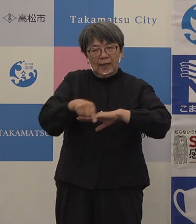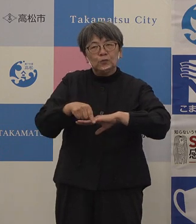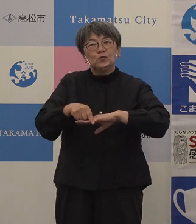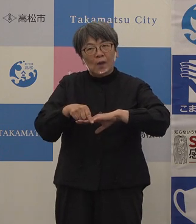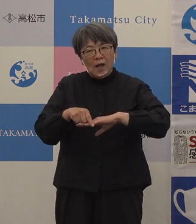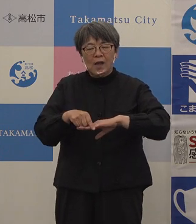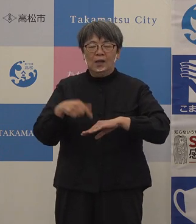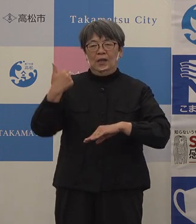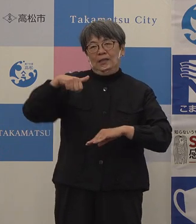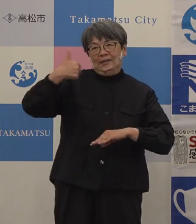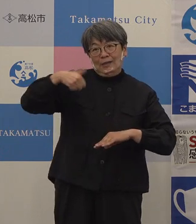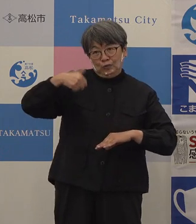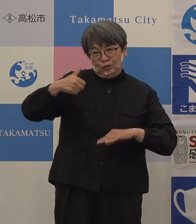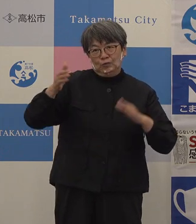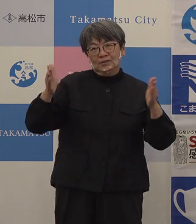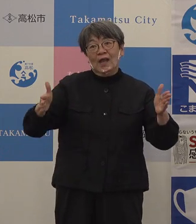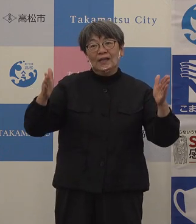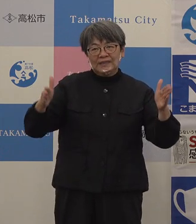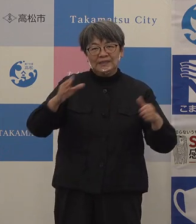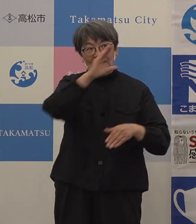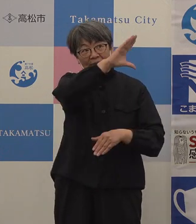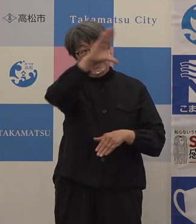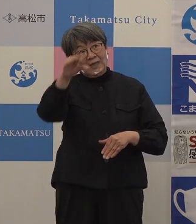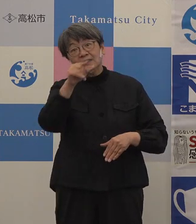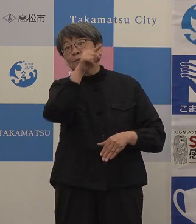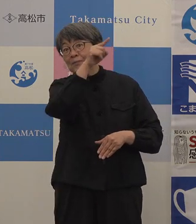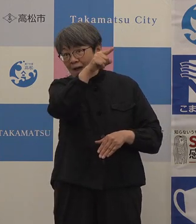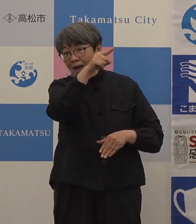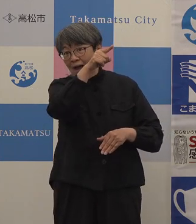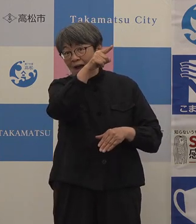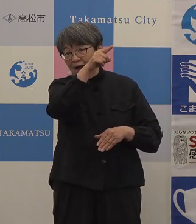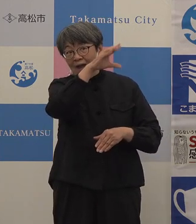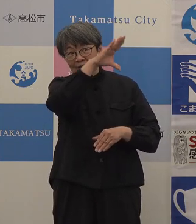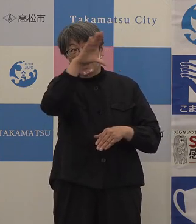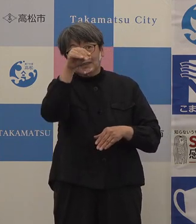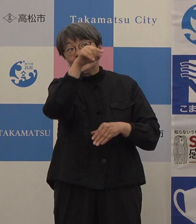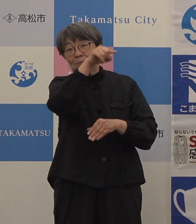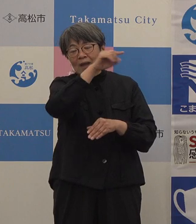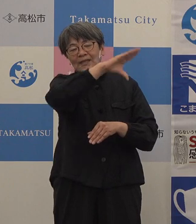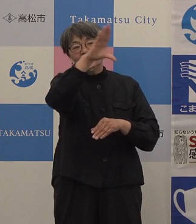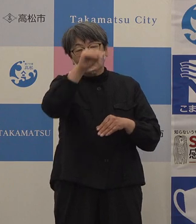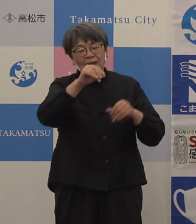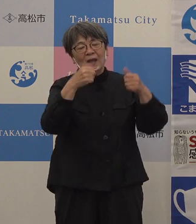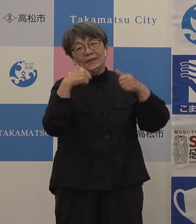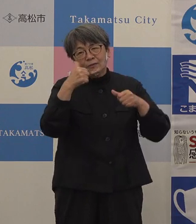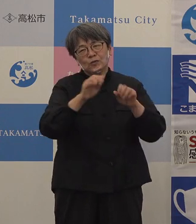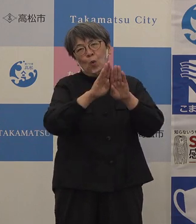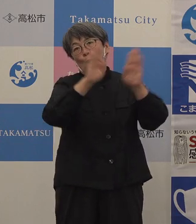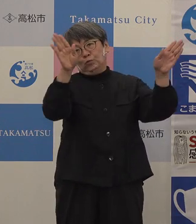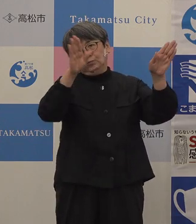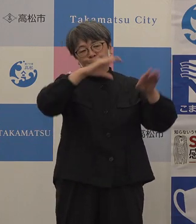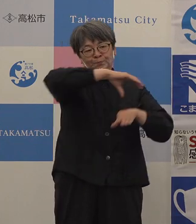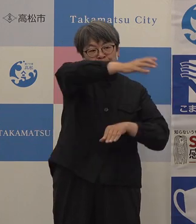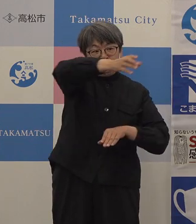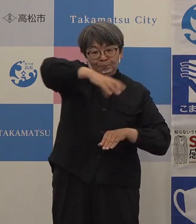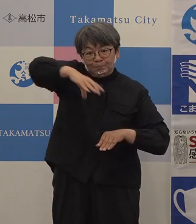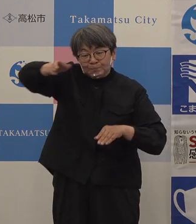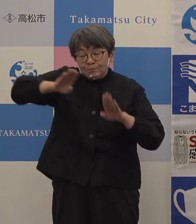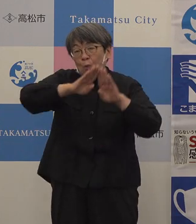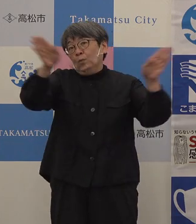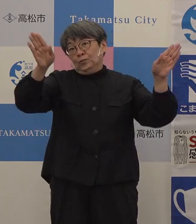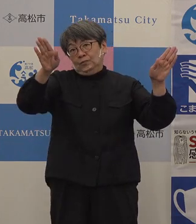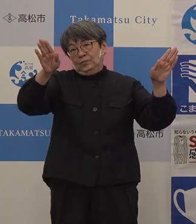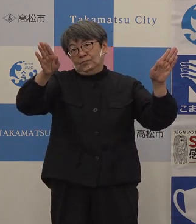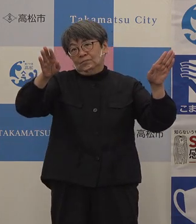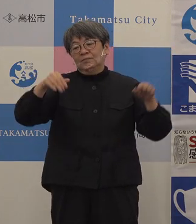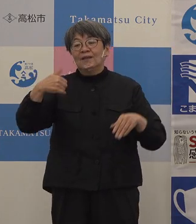夏会期に八島三条恐竜拠点施設ヤシマールがオープンをし、さらに秋会期にはパノラマ